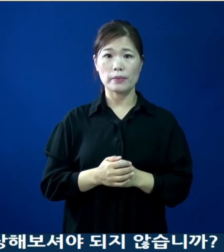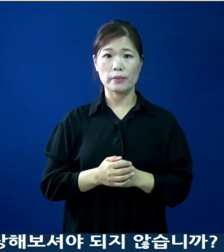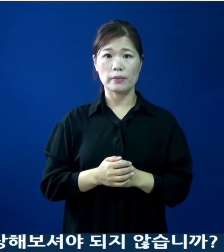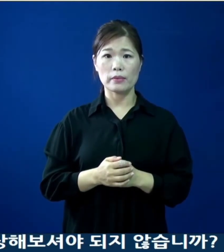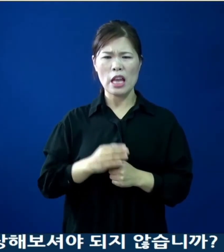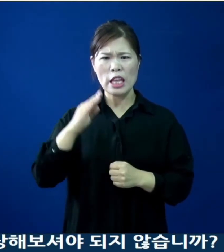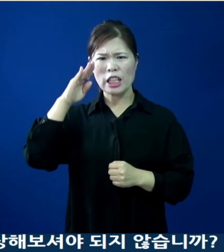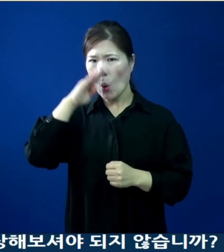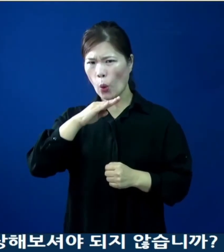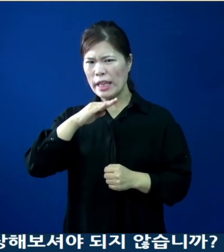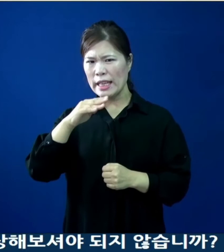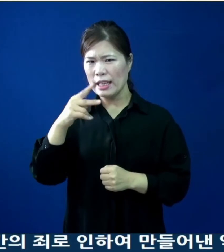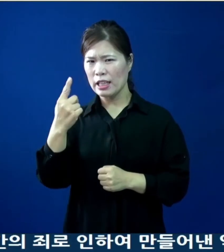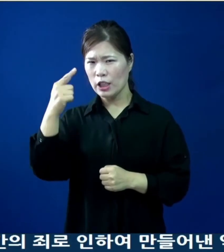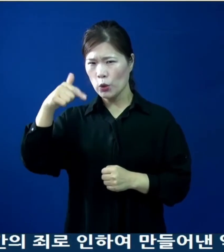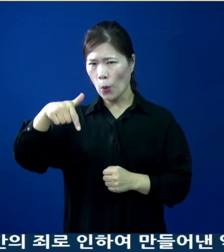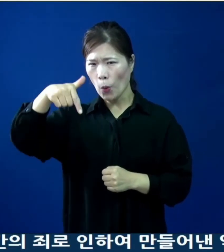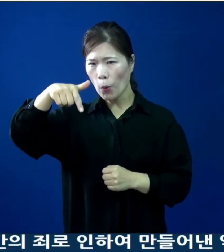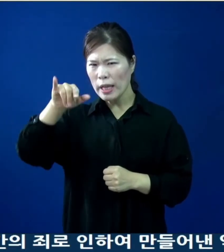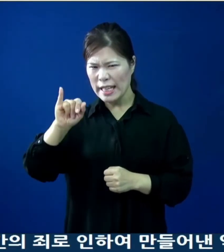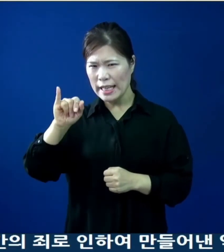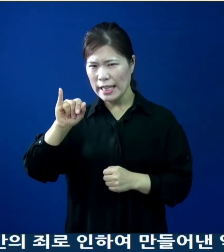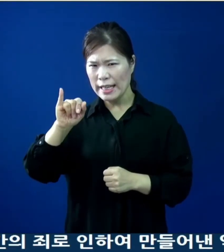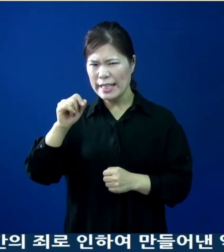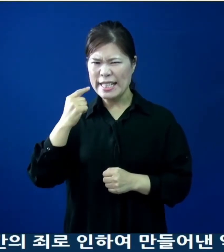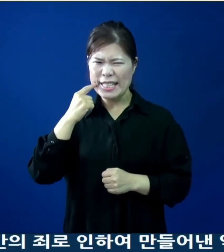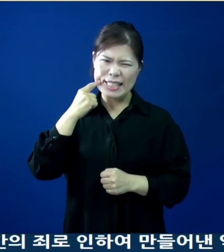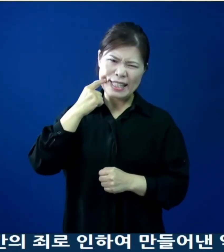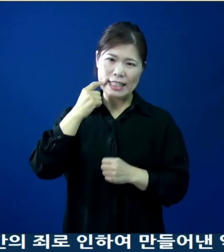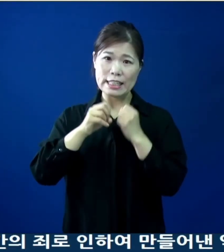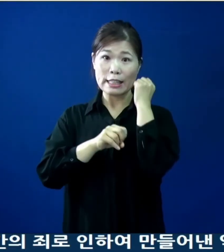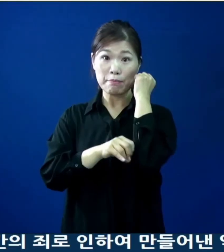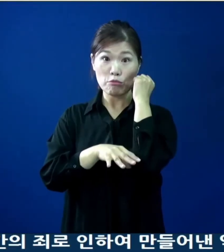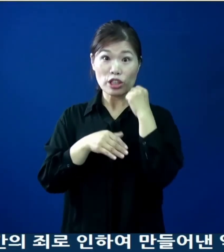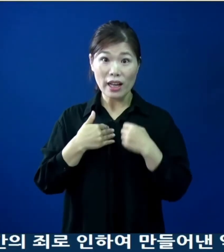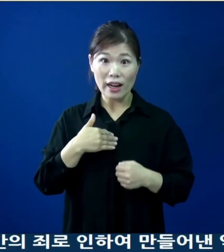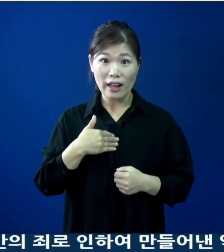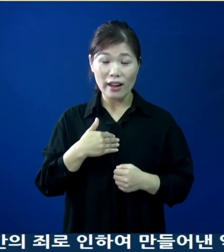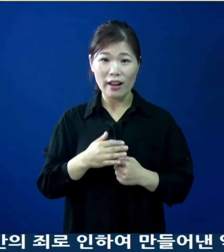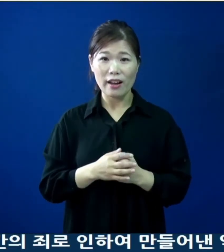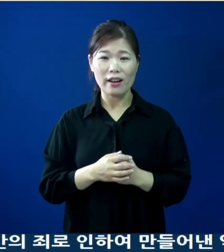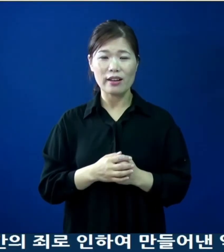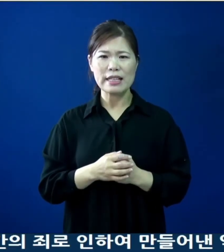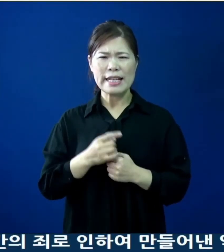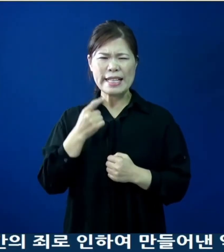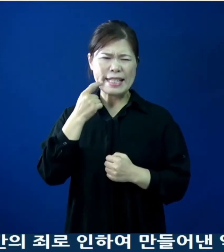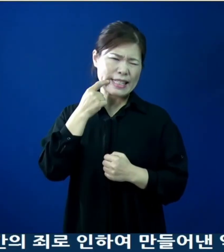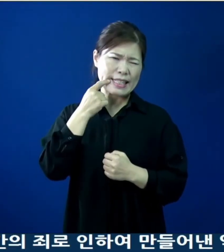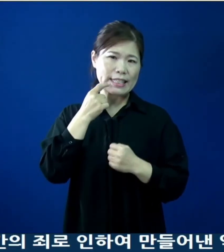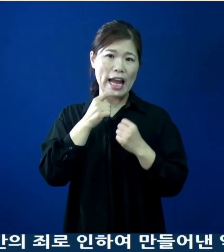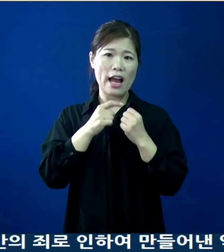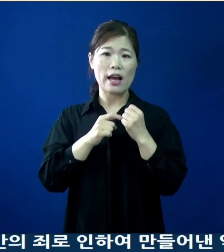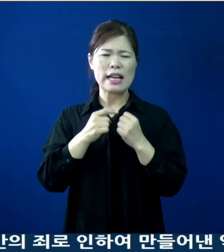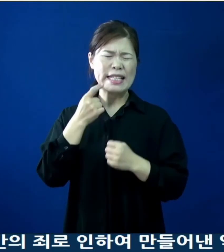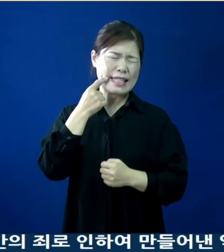이 도끼라는 게 좀 세요. 쓴 뿌리 아시죠? 쓴 뿌리, 쓰다,